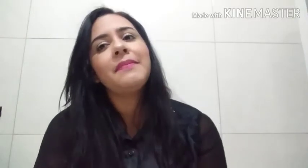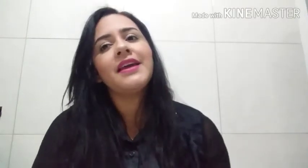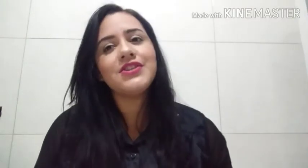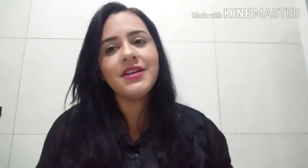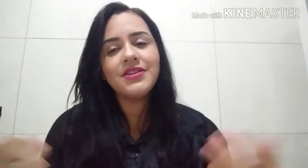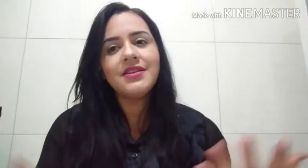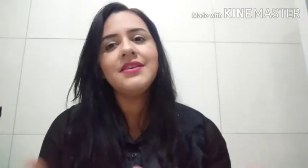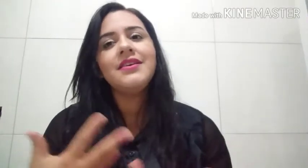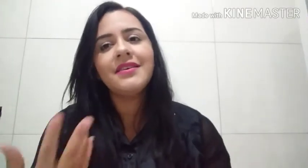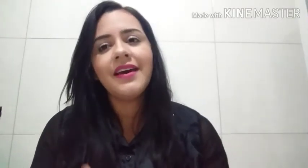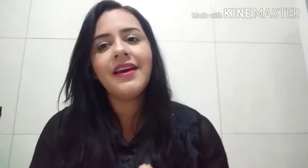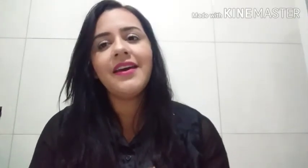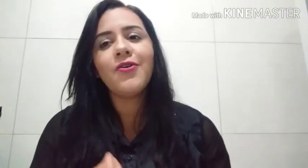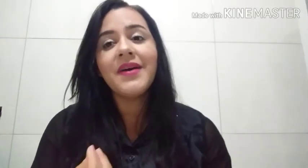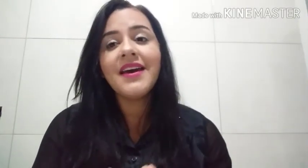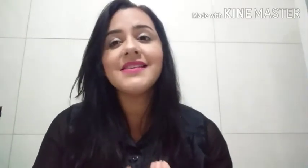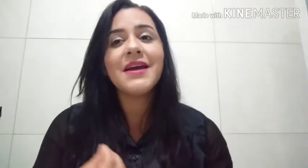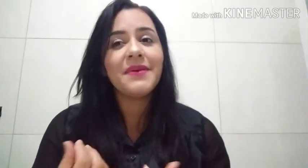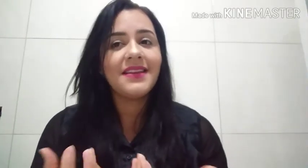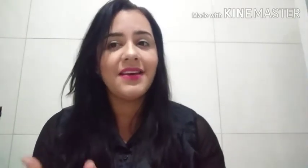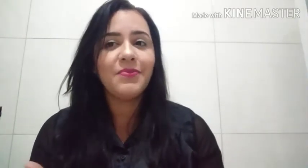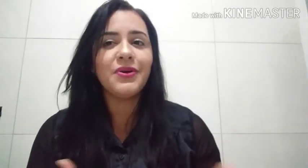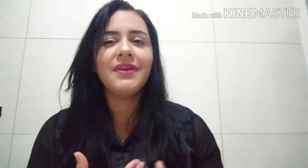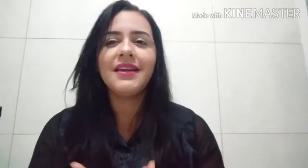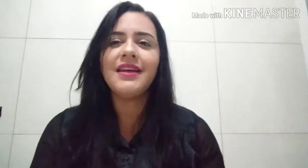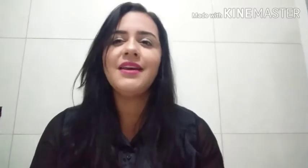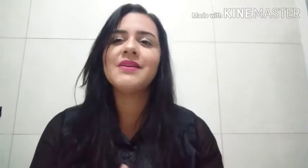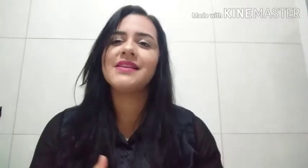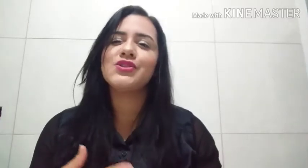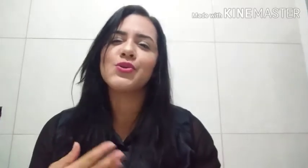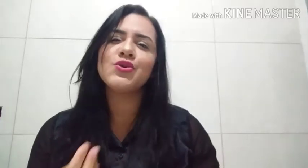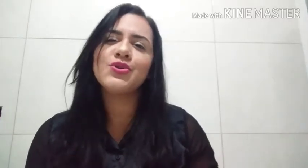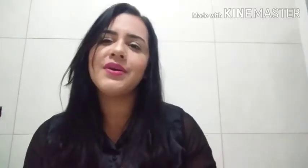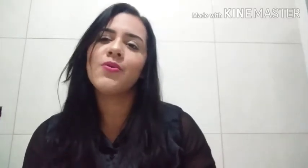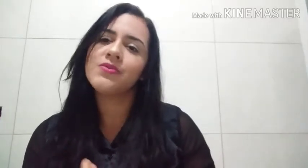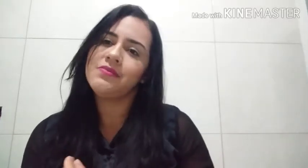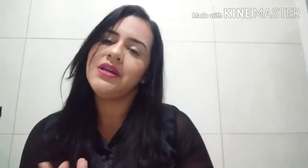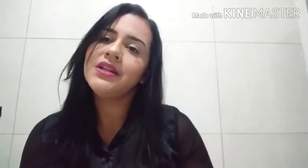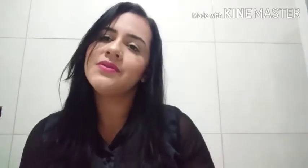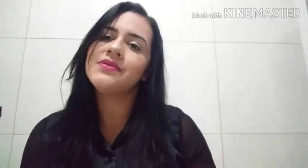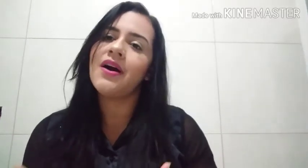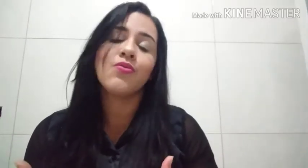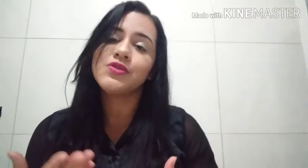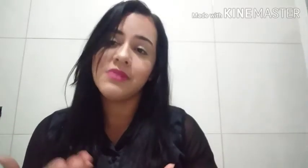que a gente comece a aprender um pouquinho da Libras, né? Desconstruir alguns